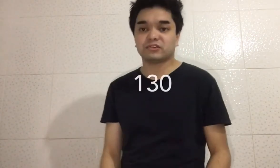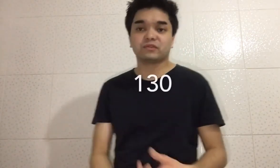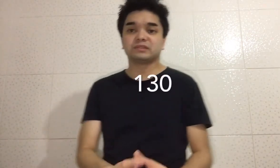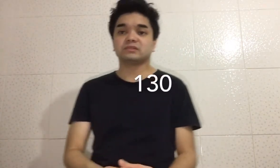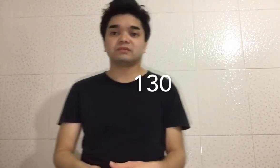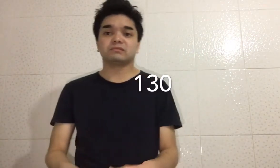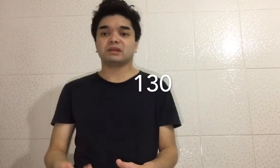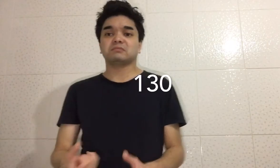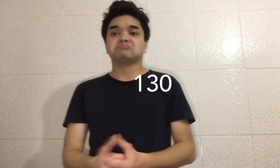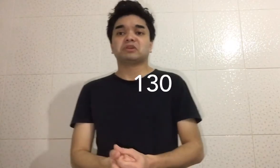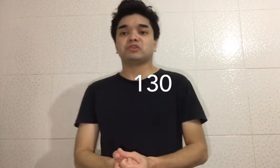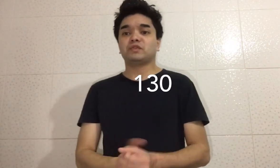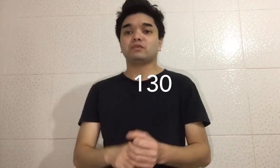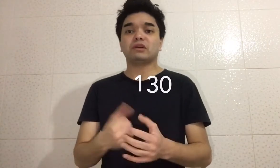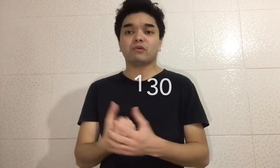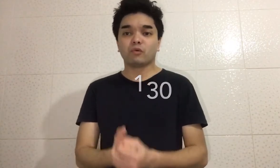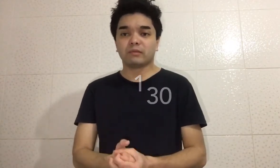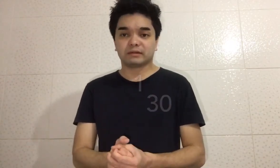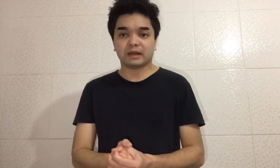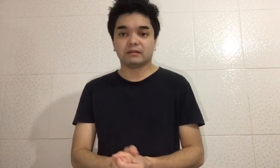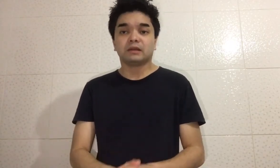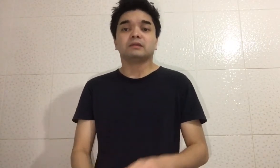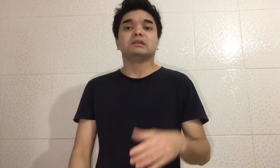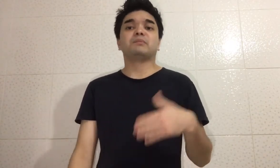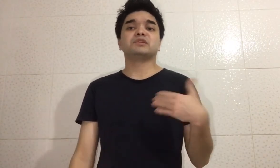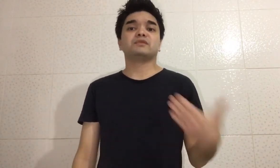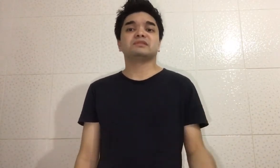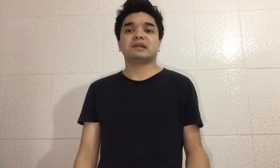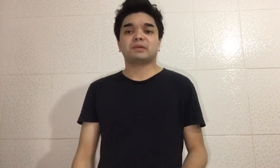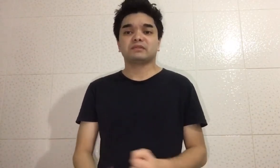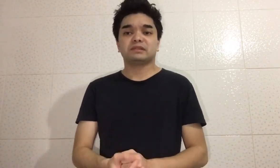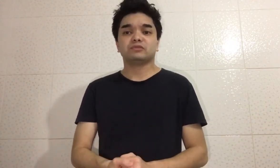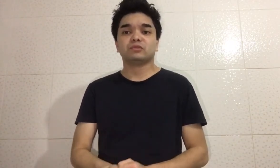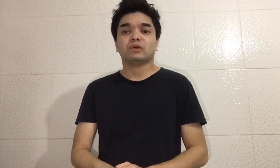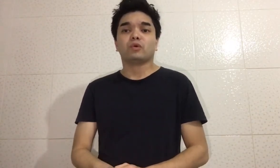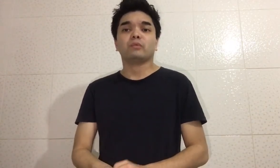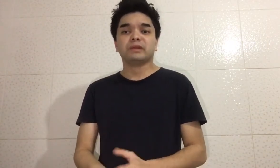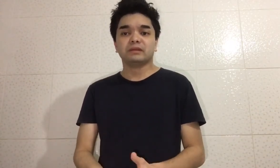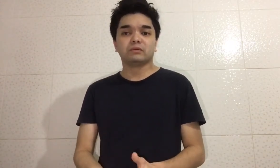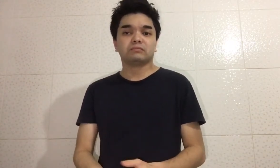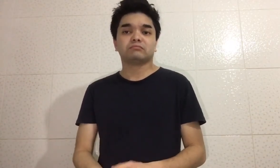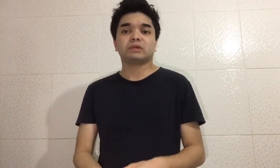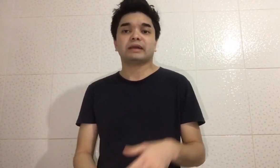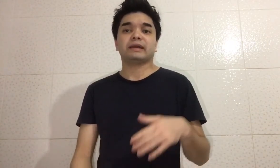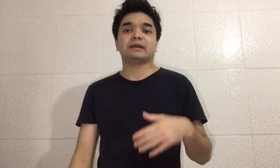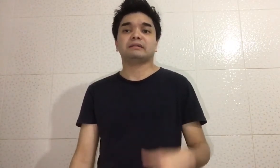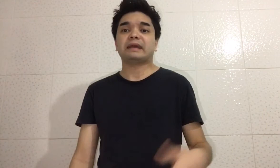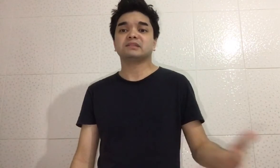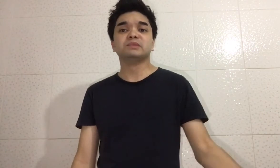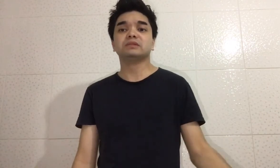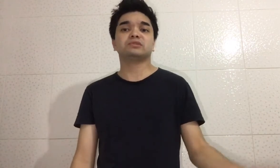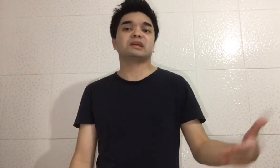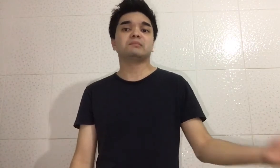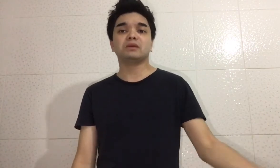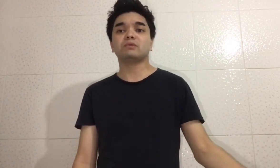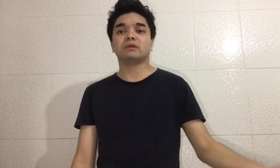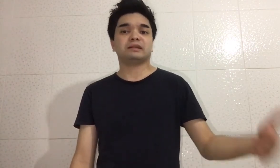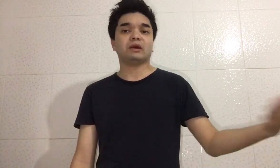acho que vocês não vão ter dificuldade alguma, tá? Depois eu vou ensinar para vocês o 1.000, 10.000, 100.000, até